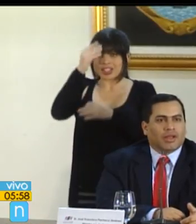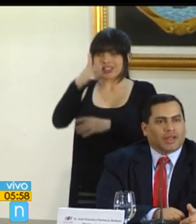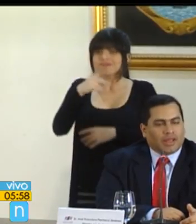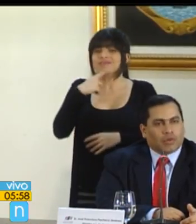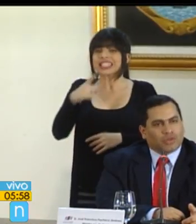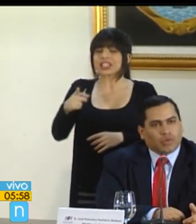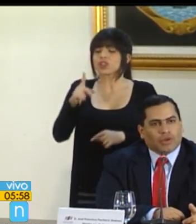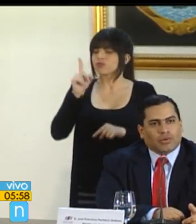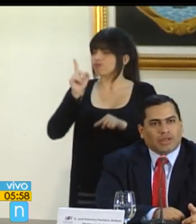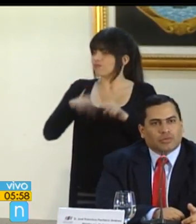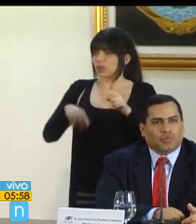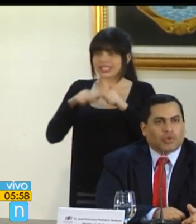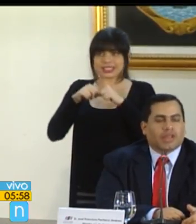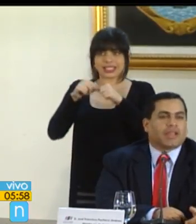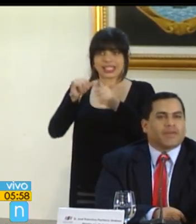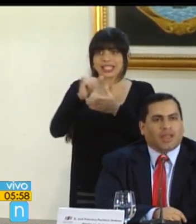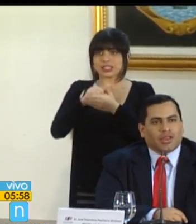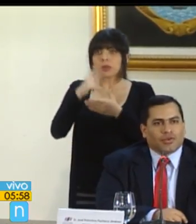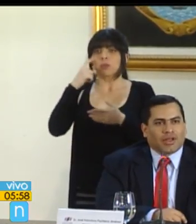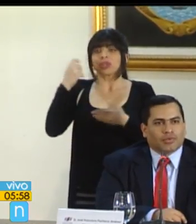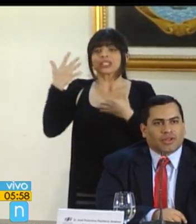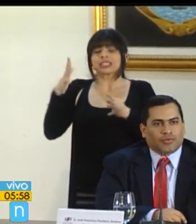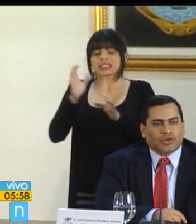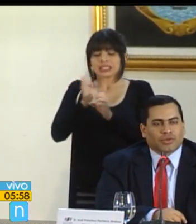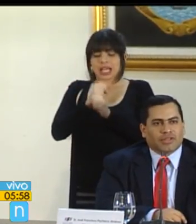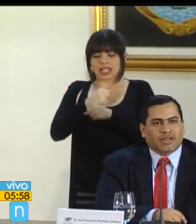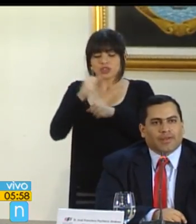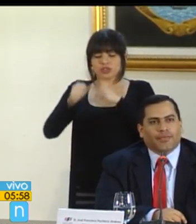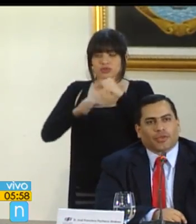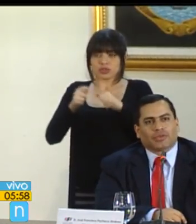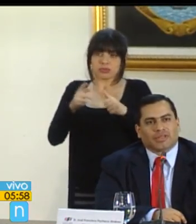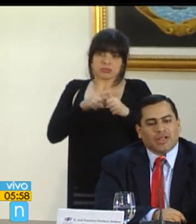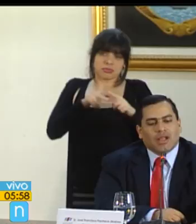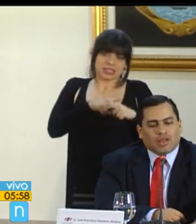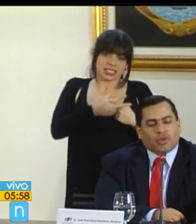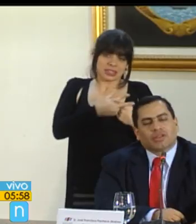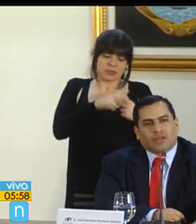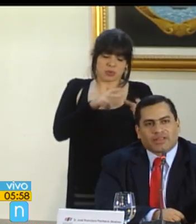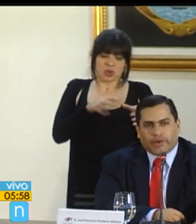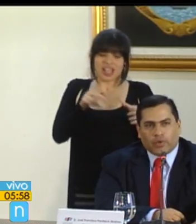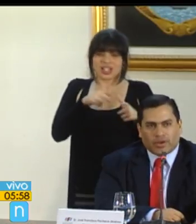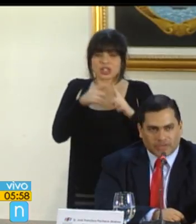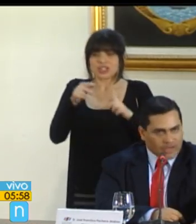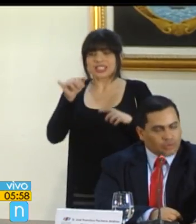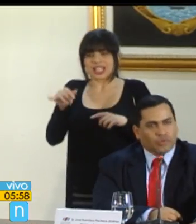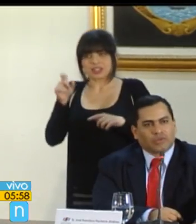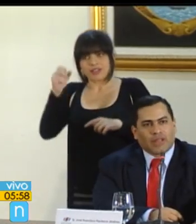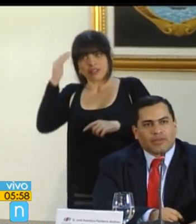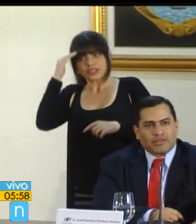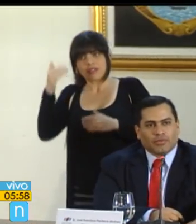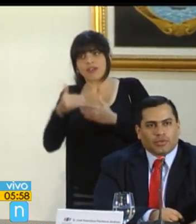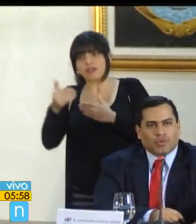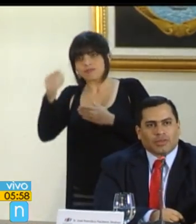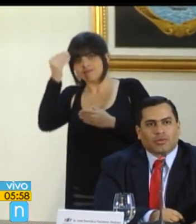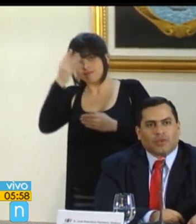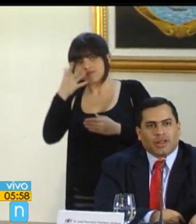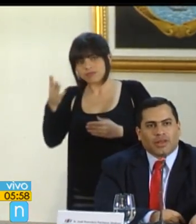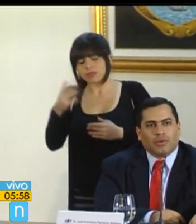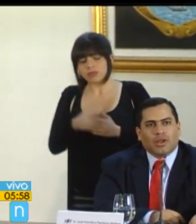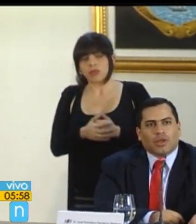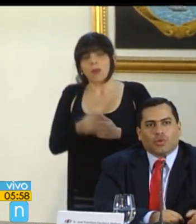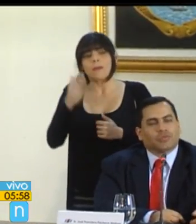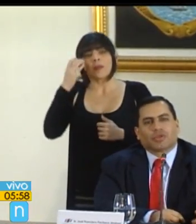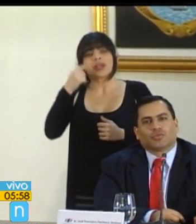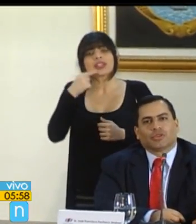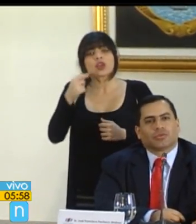podía continuar con eso porque ya había hecho, digamos, el esfuerzo inicial. Entonces, creo que eso hay que saberlo balancear en su justa dimensión, por cuanto, como le